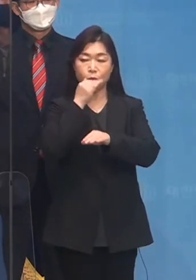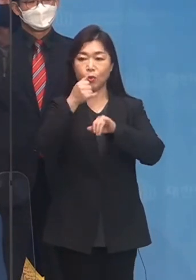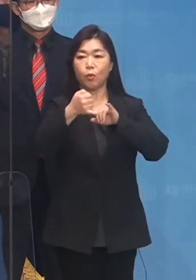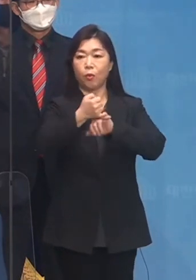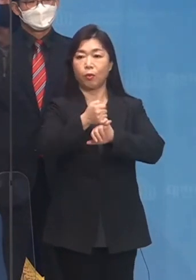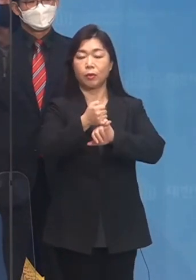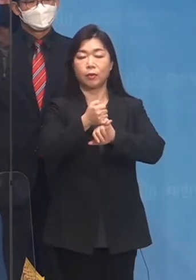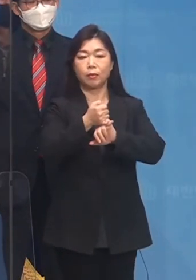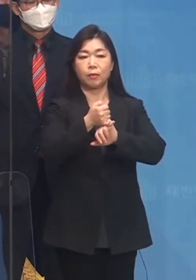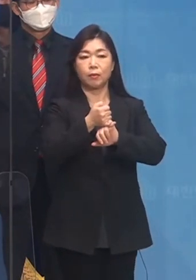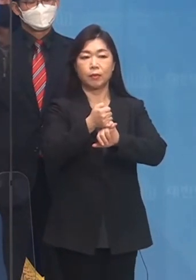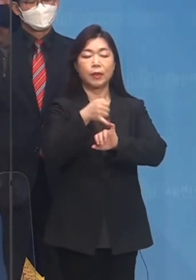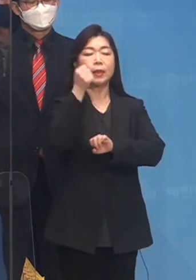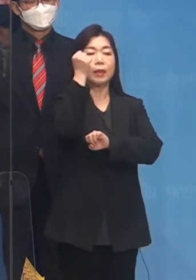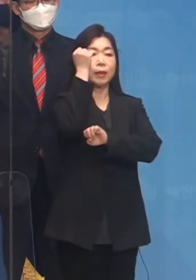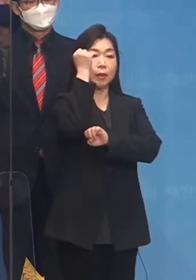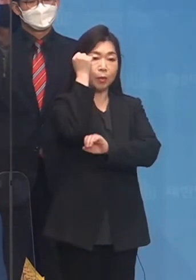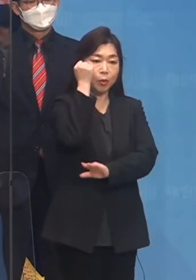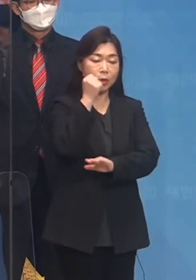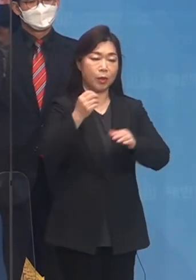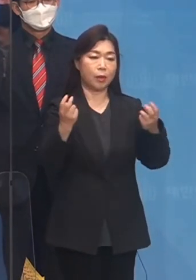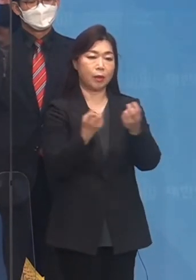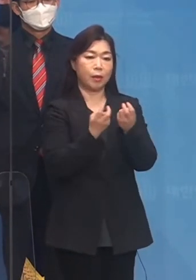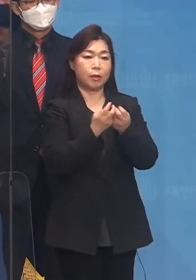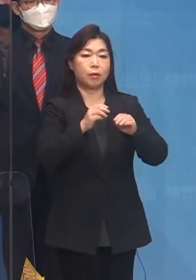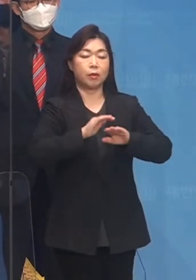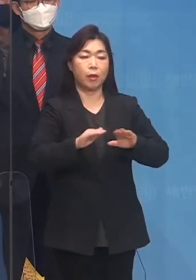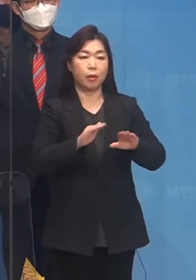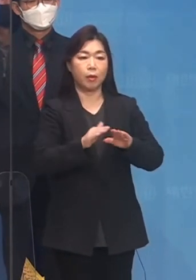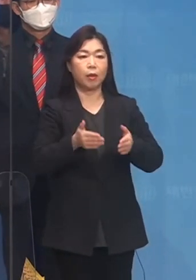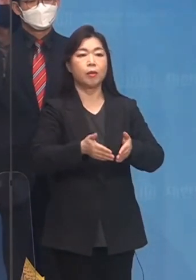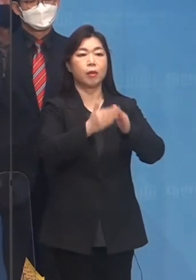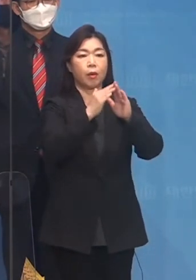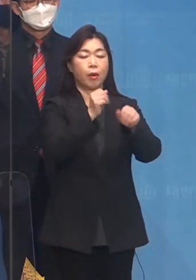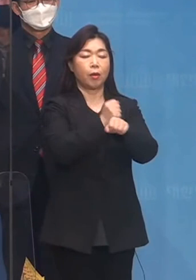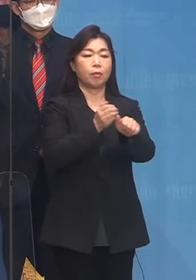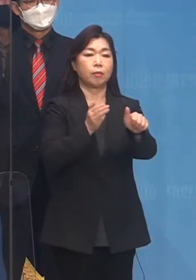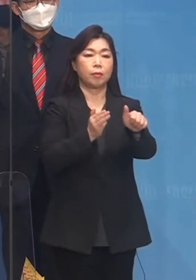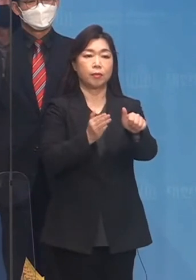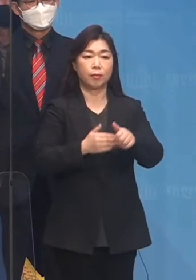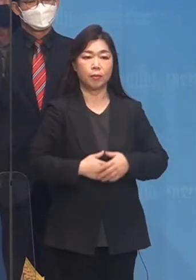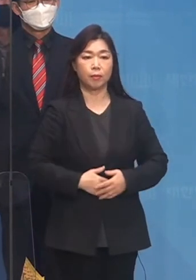있도록 근본적인 대책을 촉구합니다.